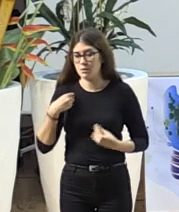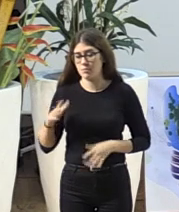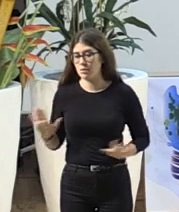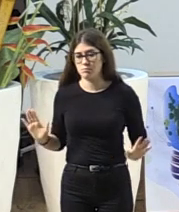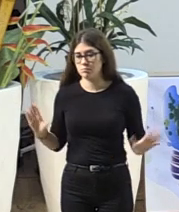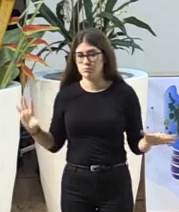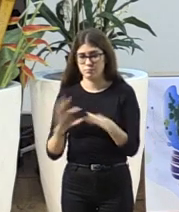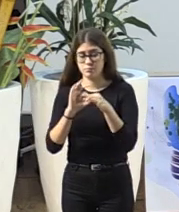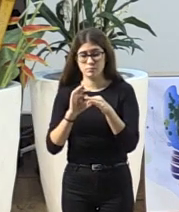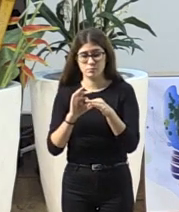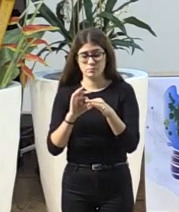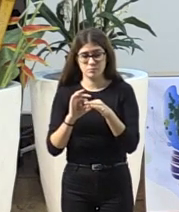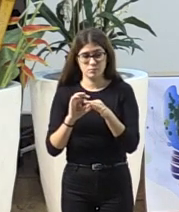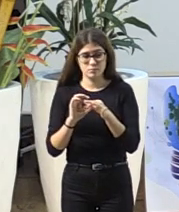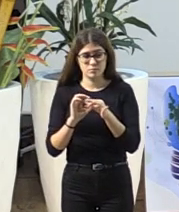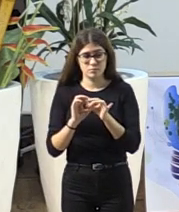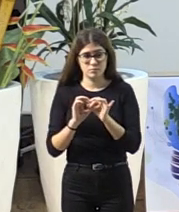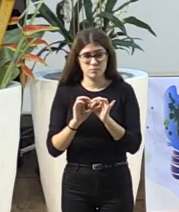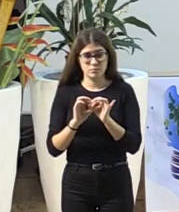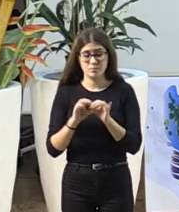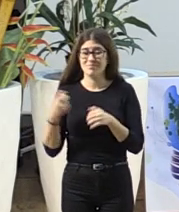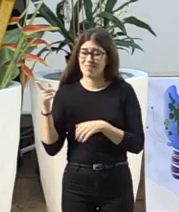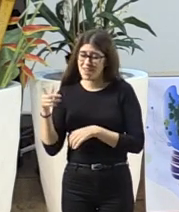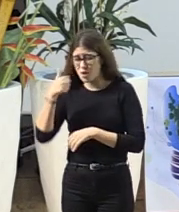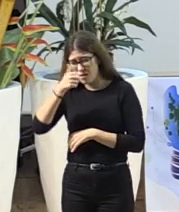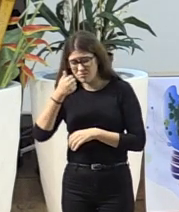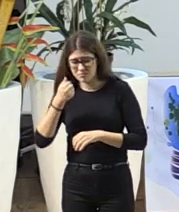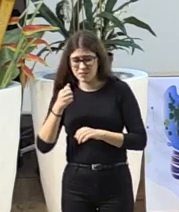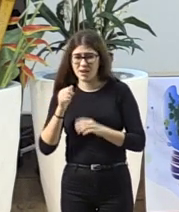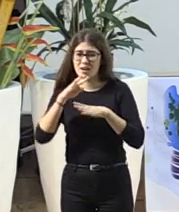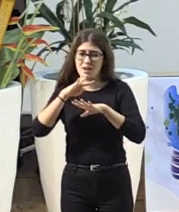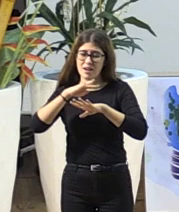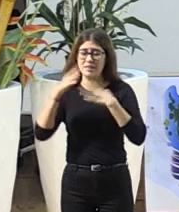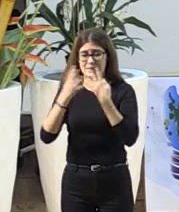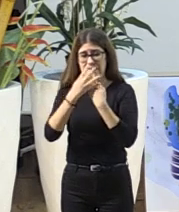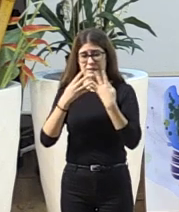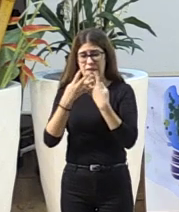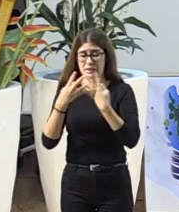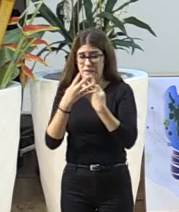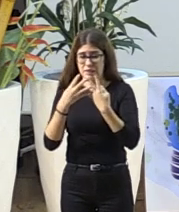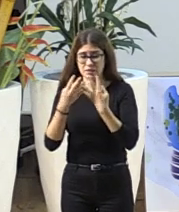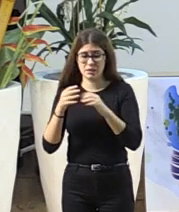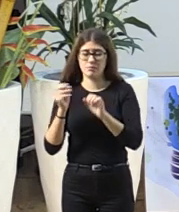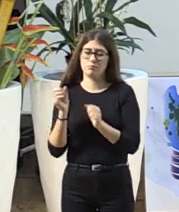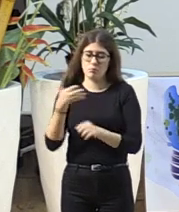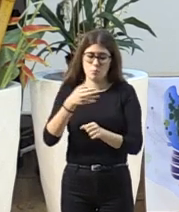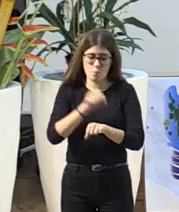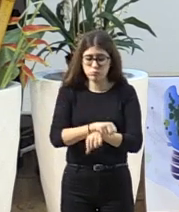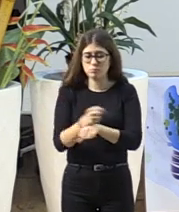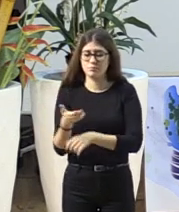que moría en la cárcel fascista en Roma porque no lo curaban,